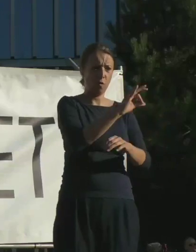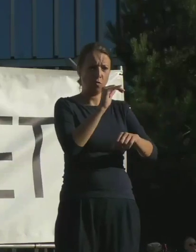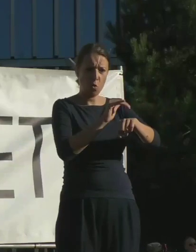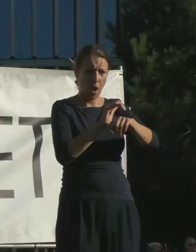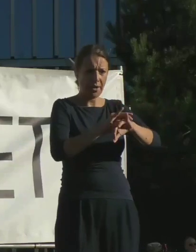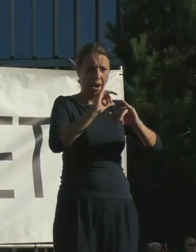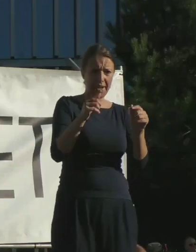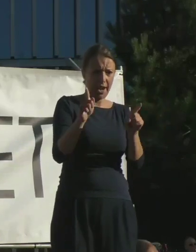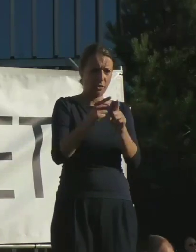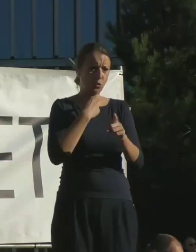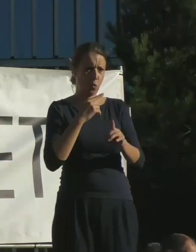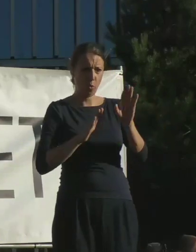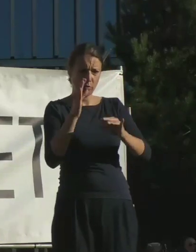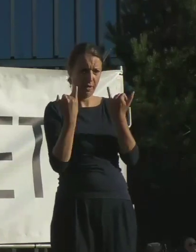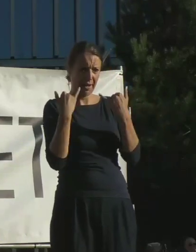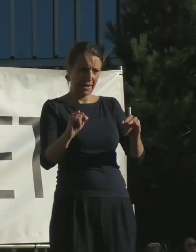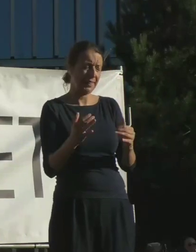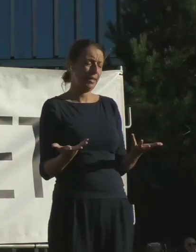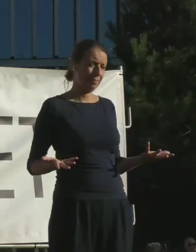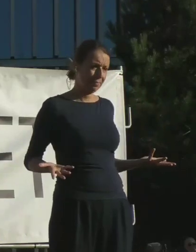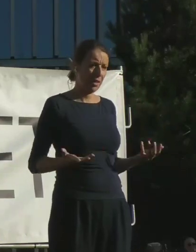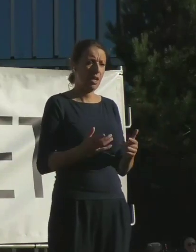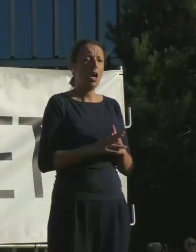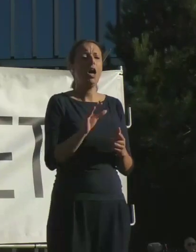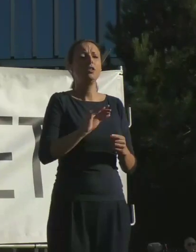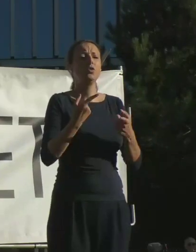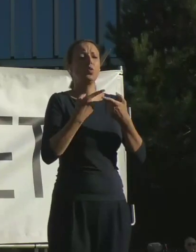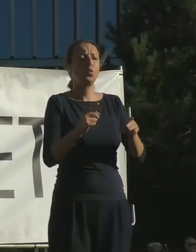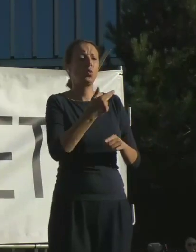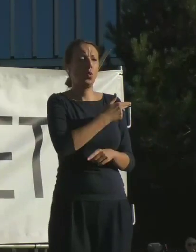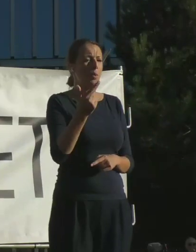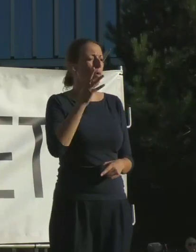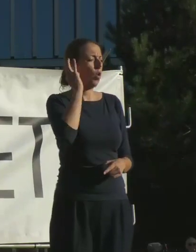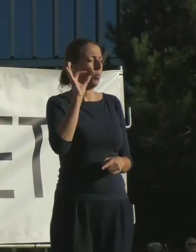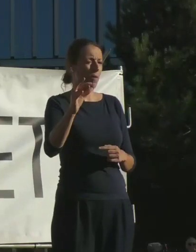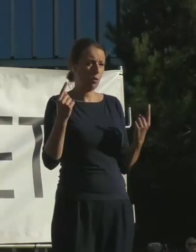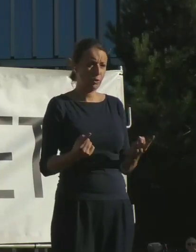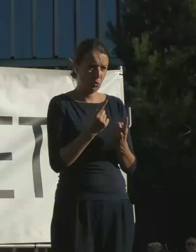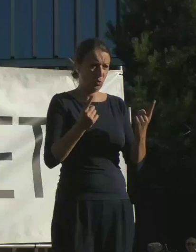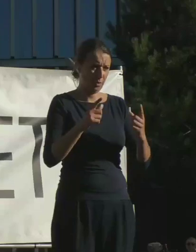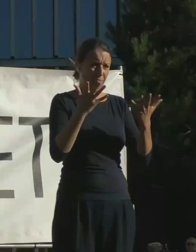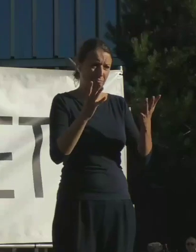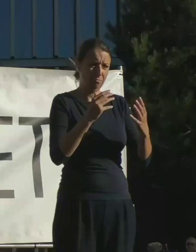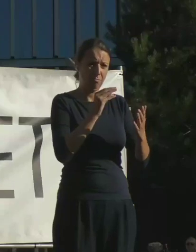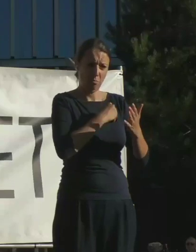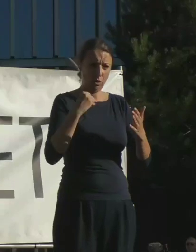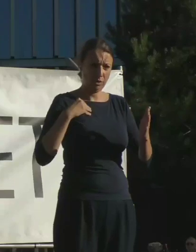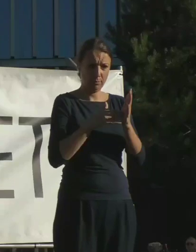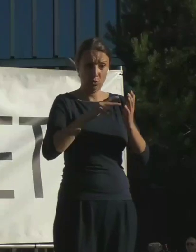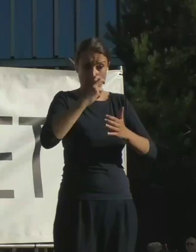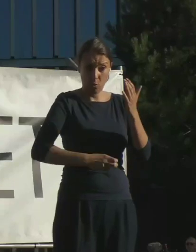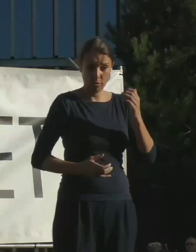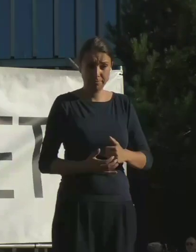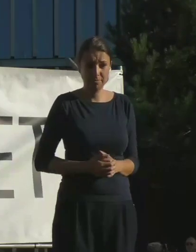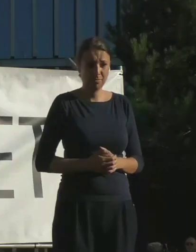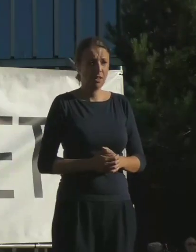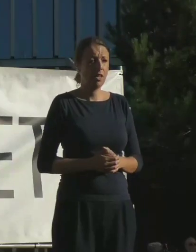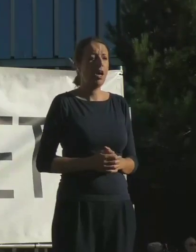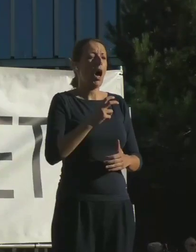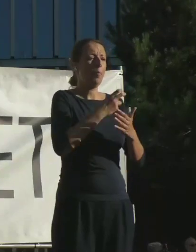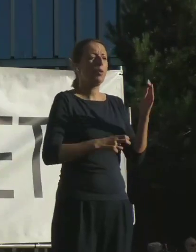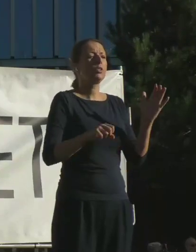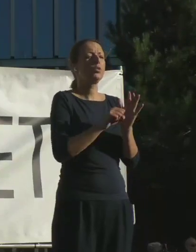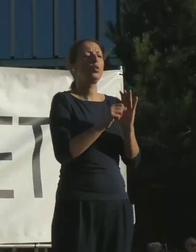temat sytuacji kobiet, które wymagają aborcji w Polsce. Aborcja w pierwszym trymestrze, czyli